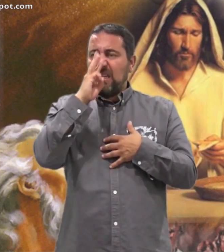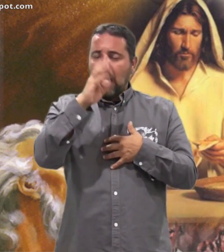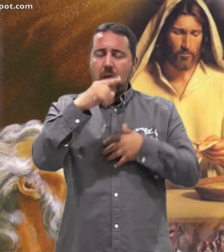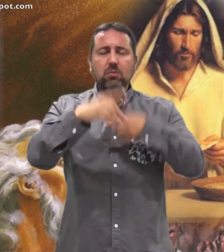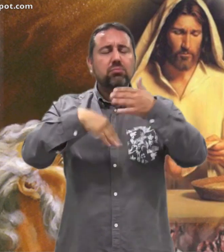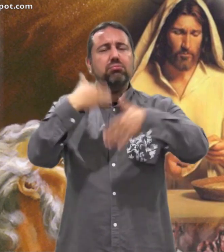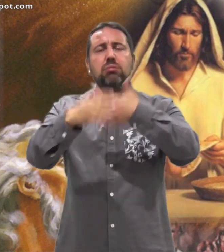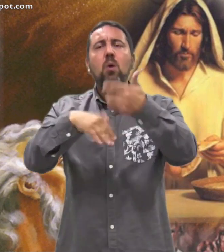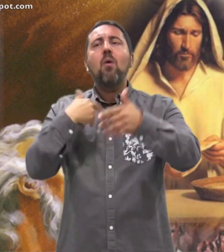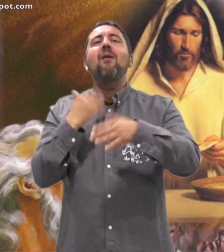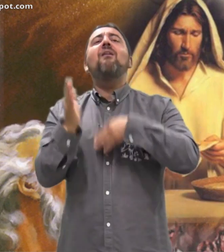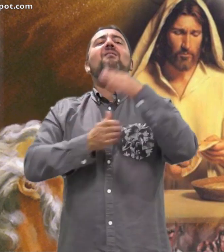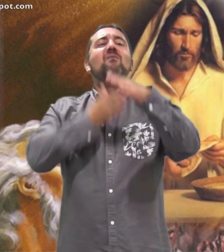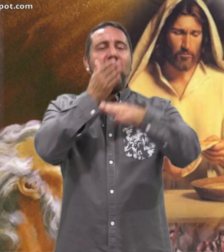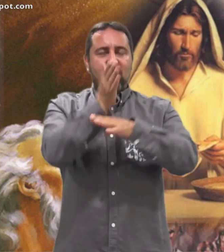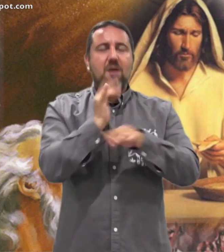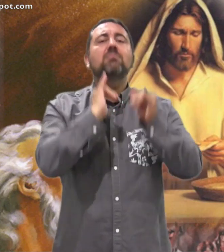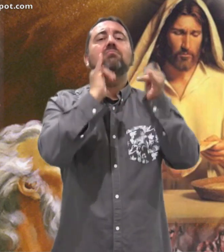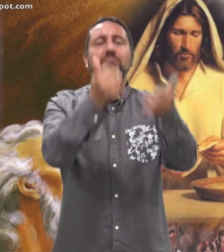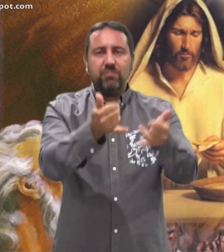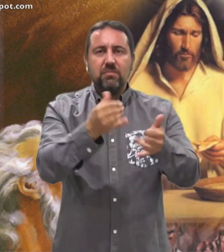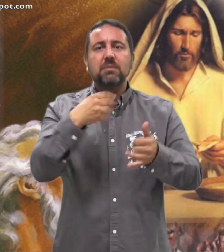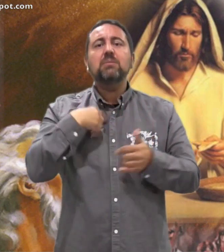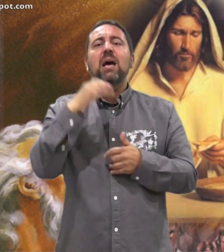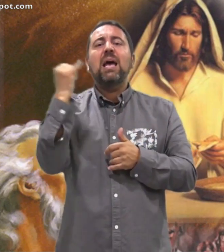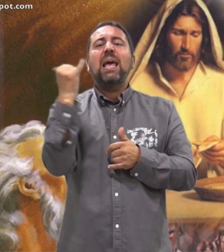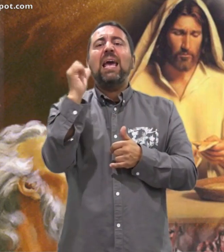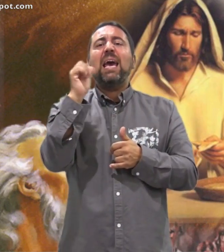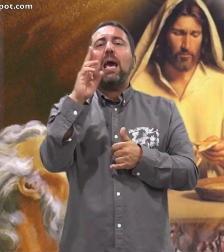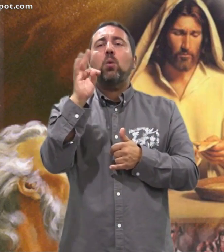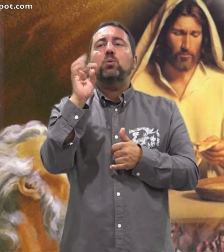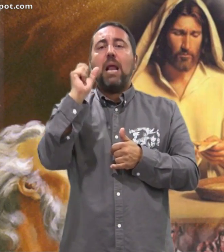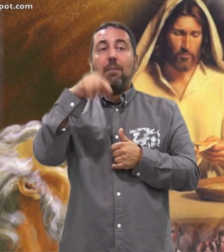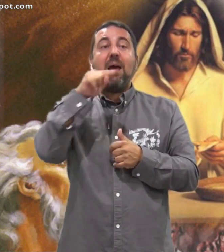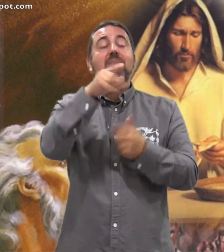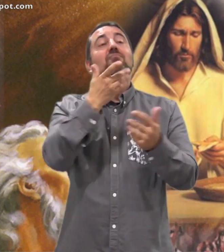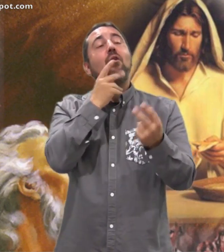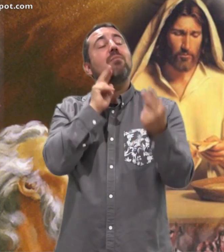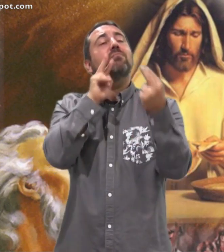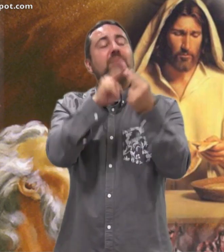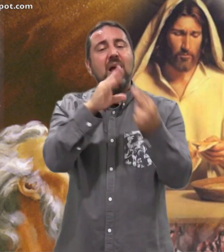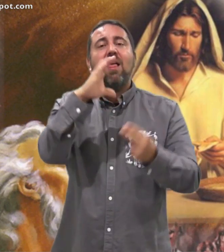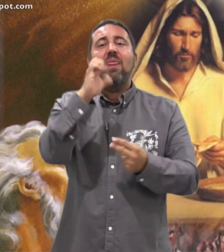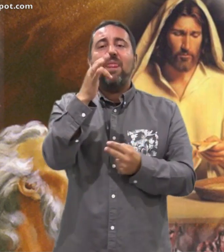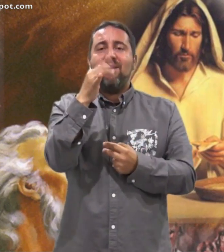Después, pasados 3 años, subí a Jerusalén para conocer a Cefas y